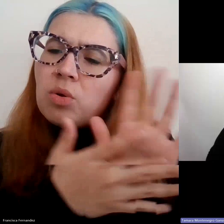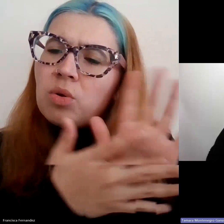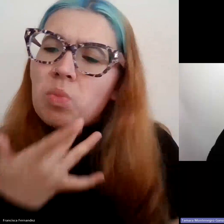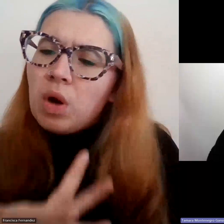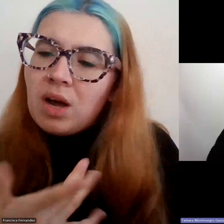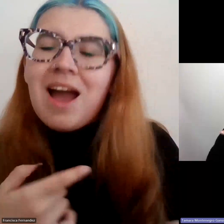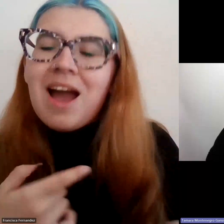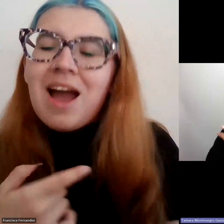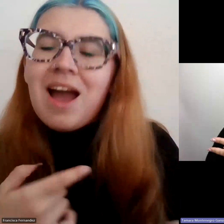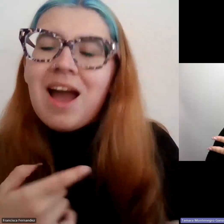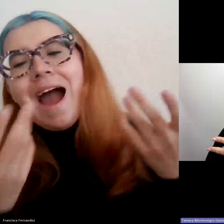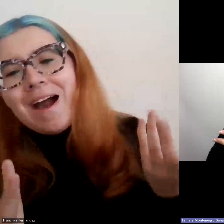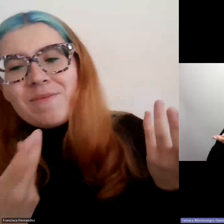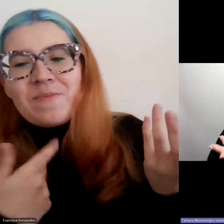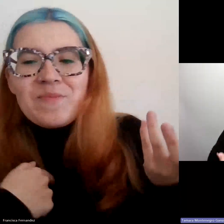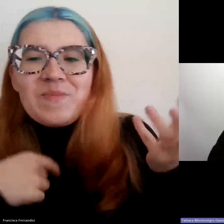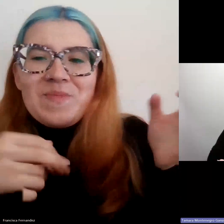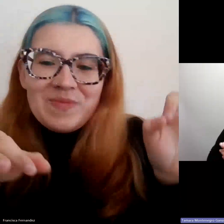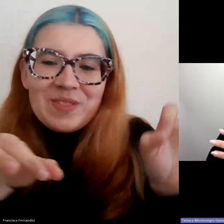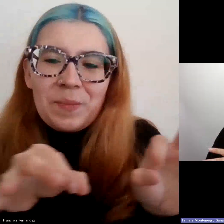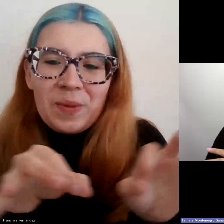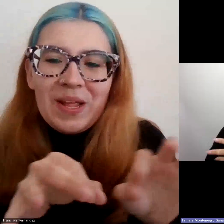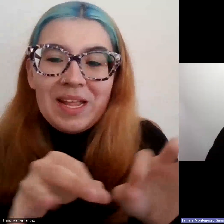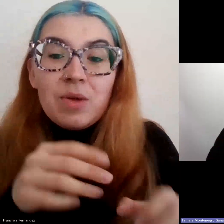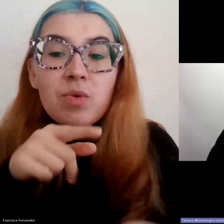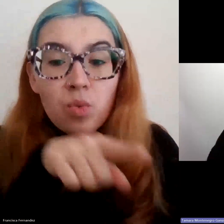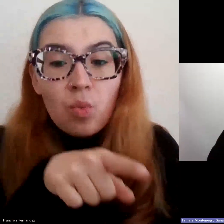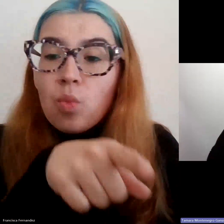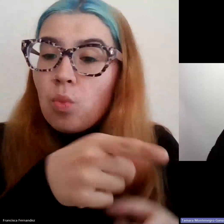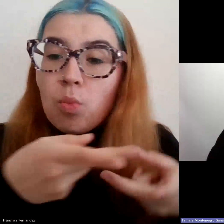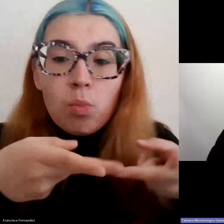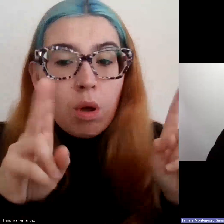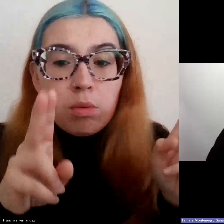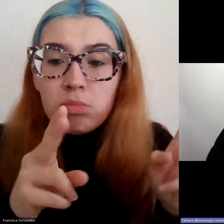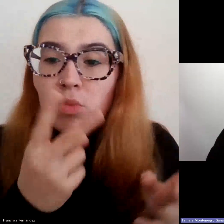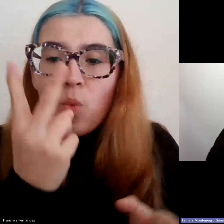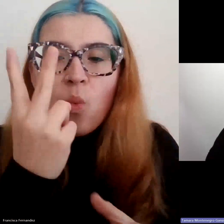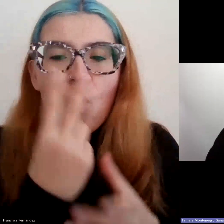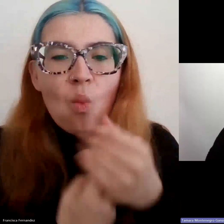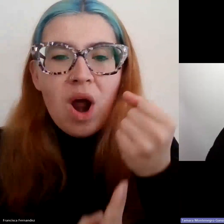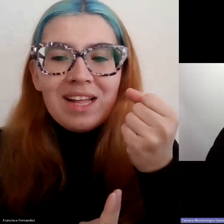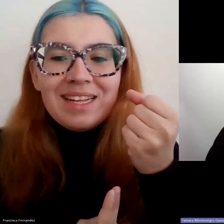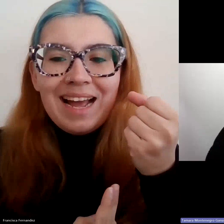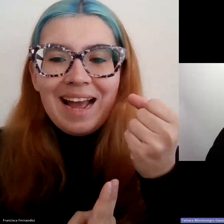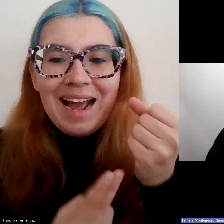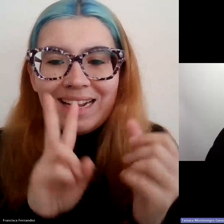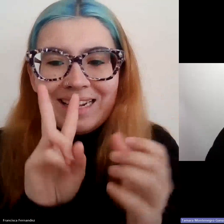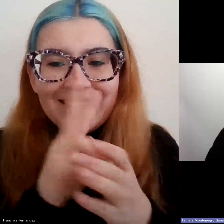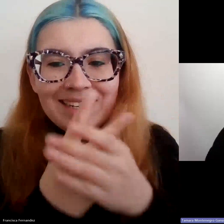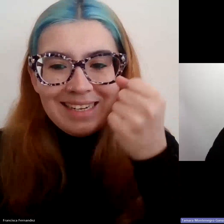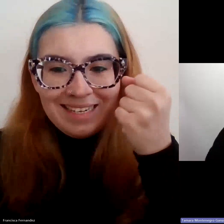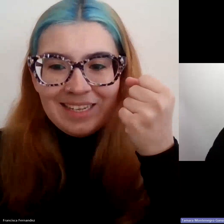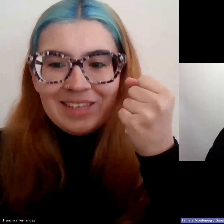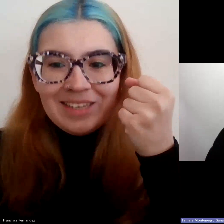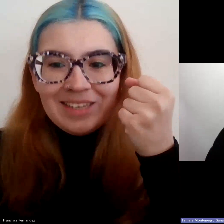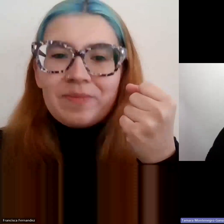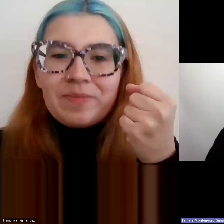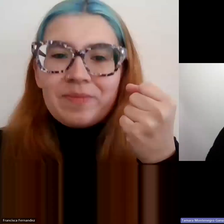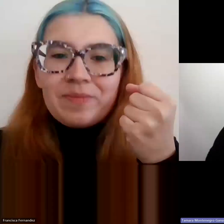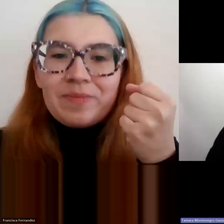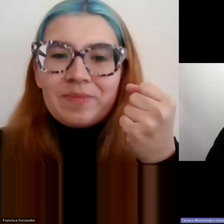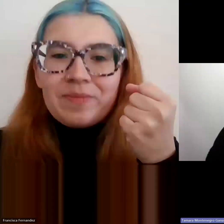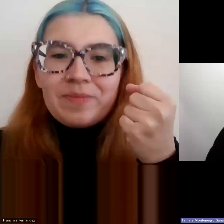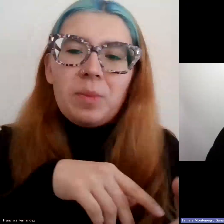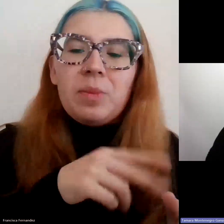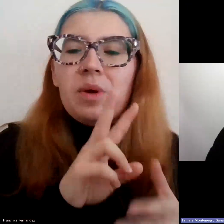preguntándole por qué haces las dos cosas, por qué hablas con lengua de señas y también quieres hablar. Entonces le iba explicando que podía usar las dos cosas, podía